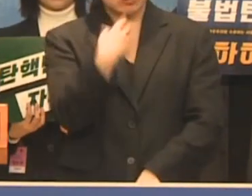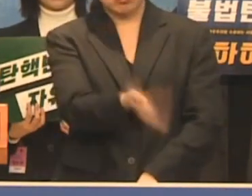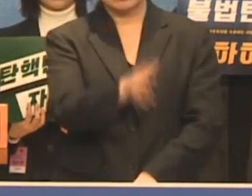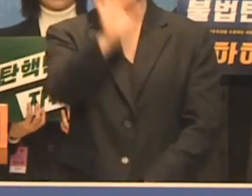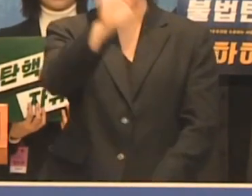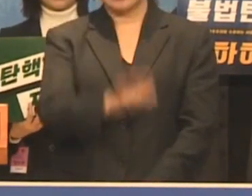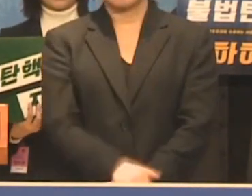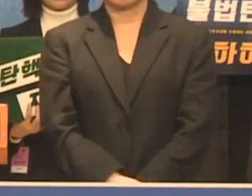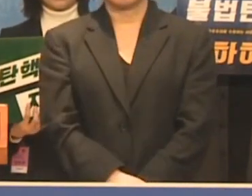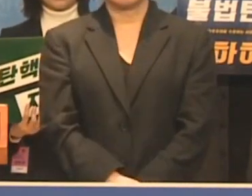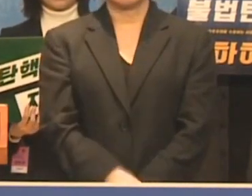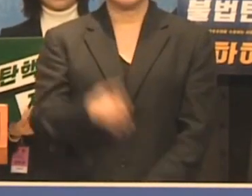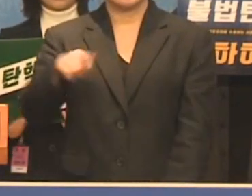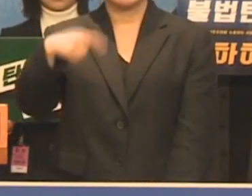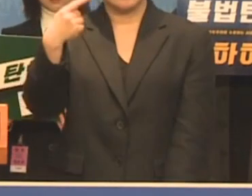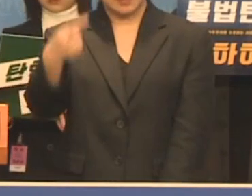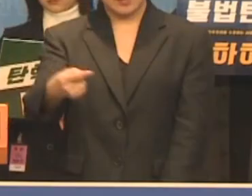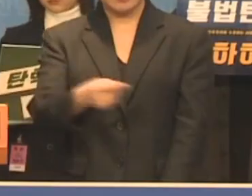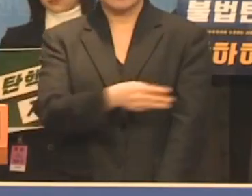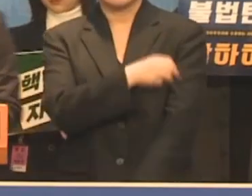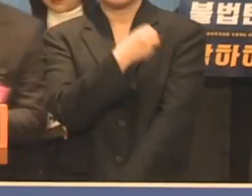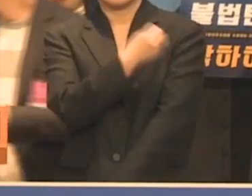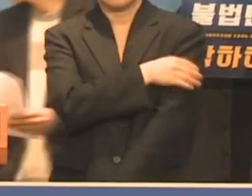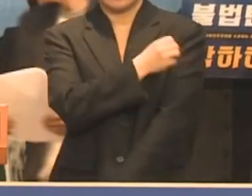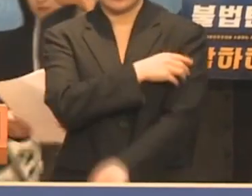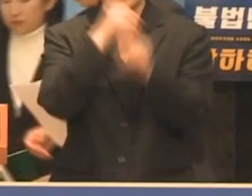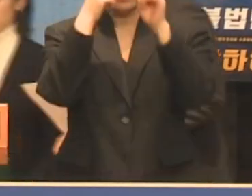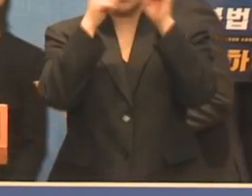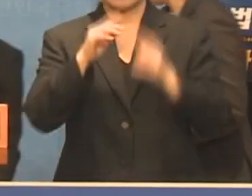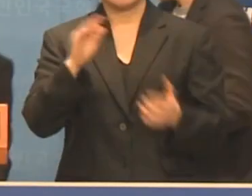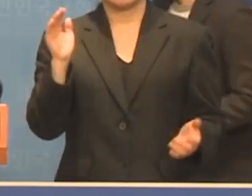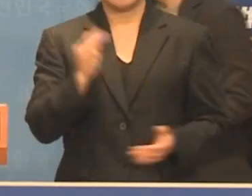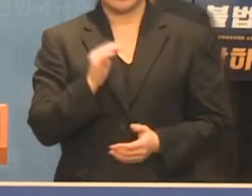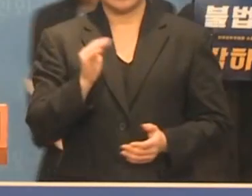다음으로 이화여대 김수하국께서 이어가시겠습니다.